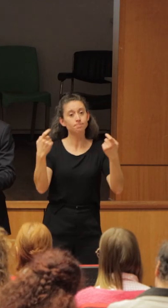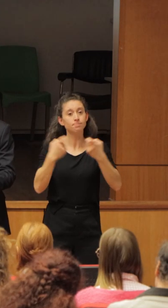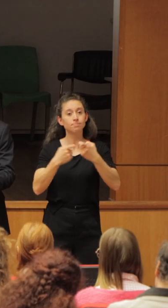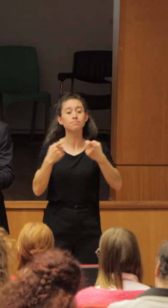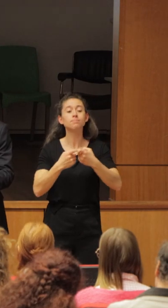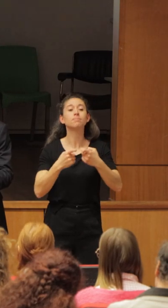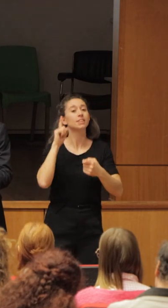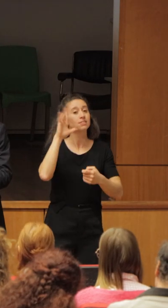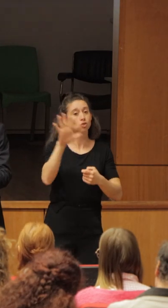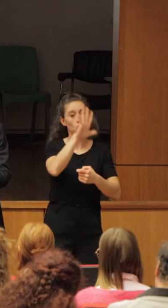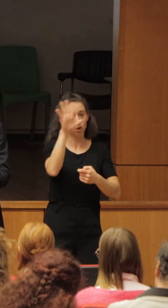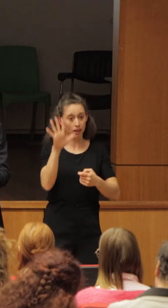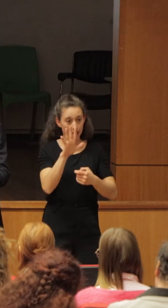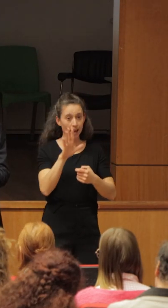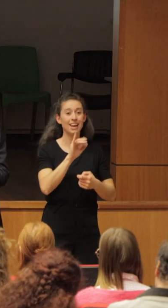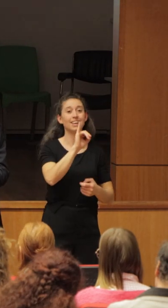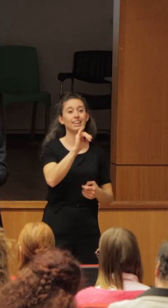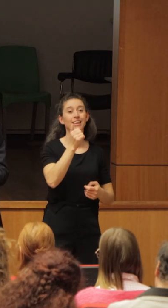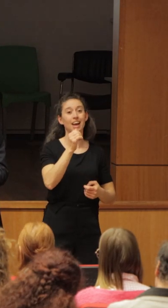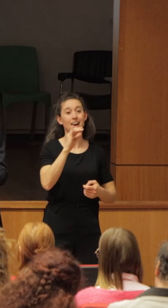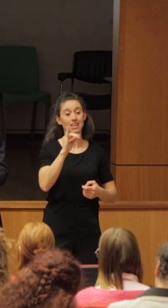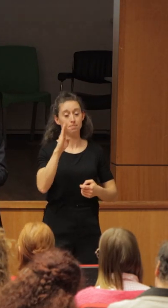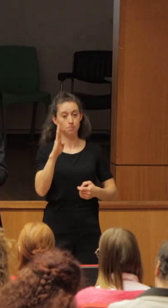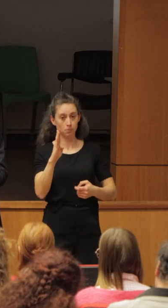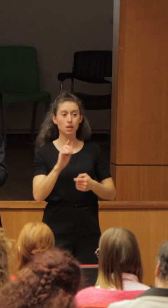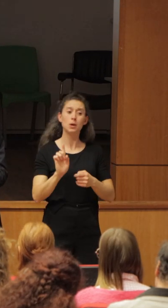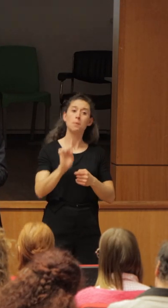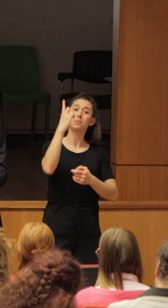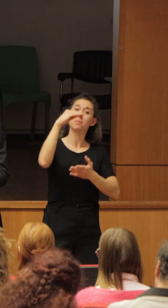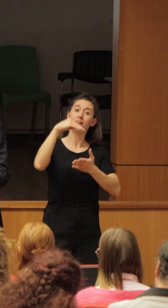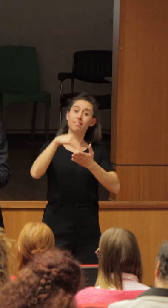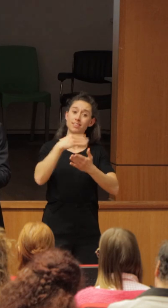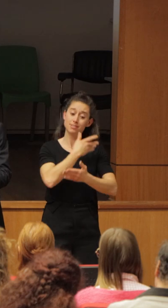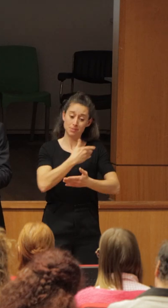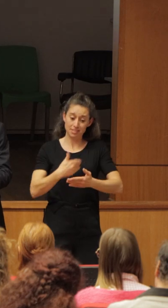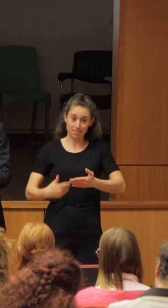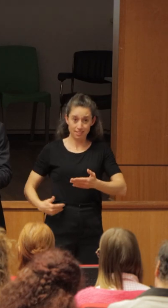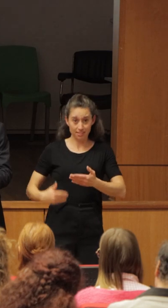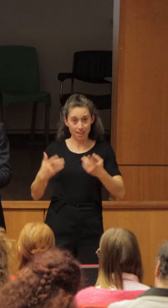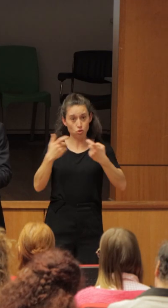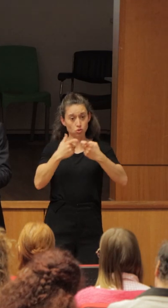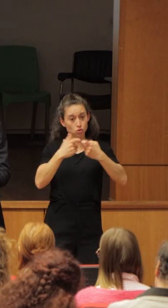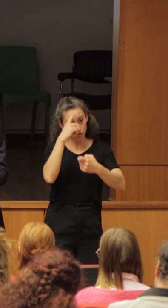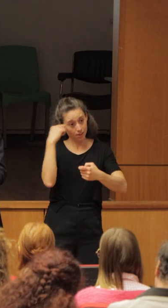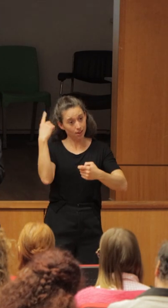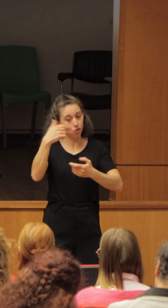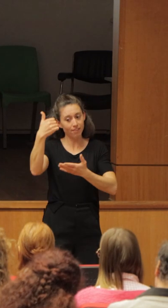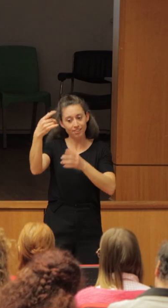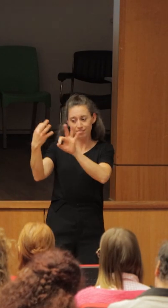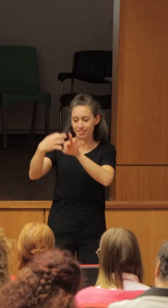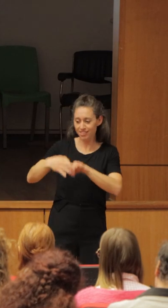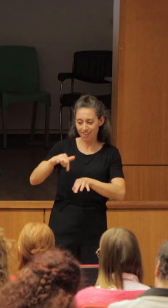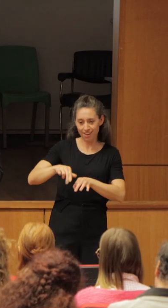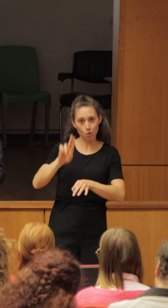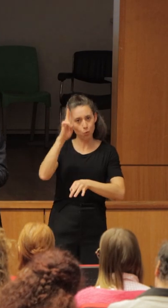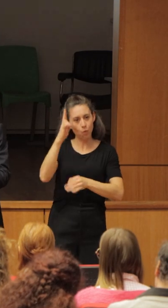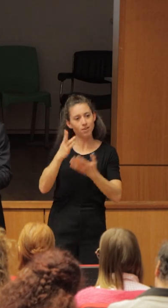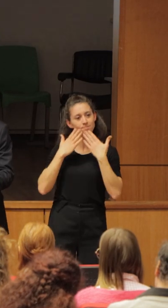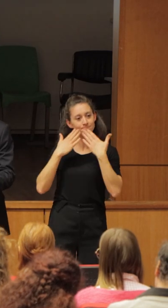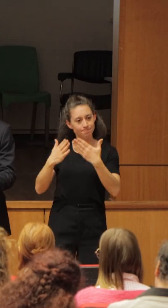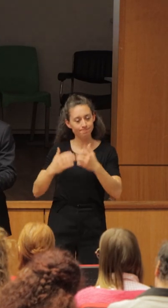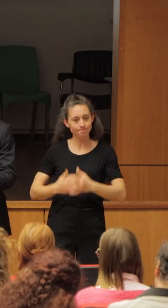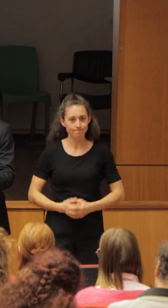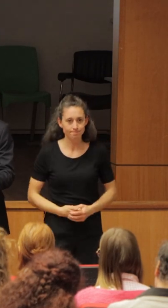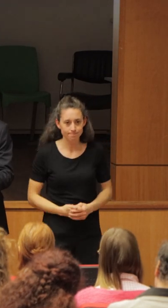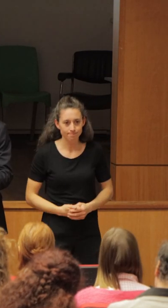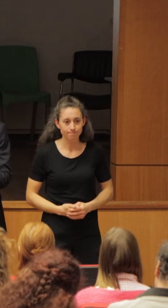of Individual Psychology, IAI. Es la primera vez que una presidenta de la Asociación Internacional está en Uruguay, así que le agradecemos